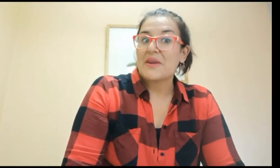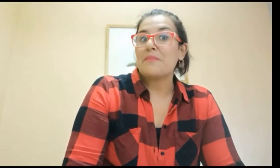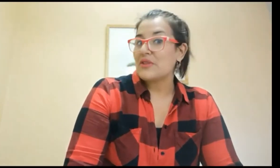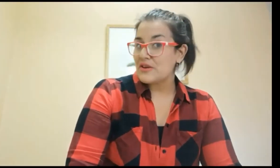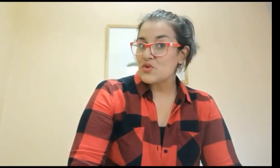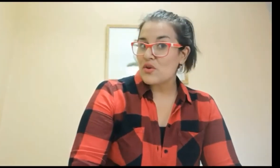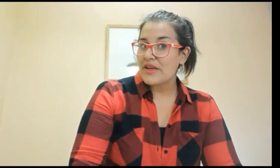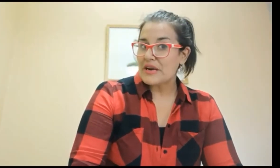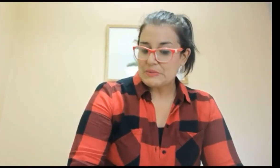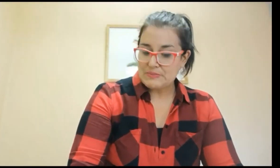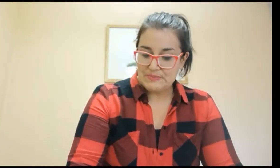Respóndalo en su cuaderno.